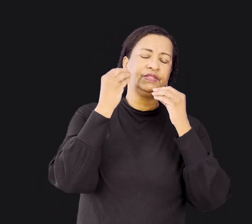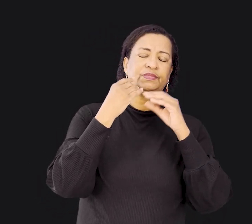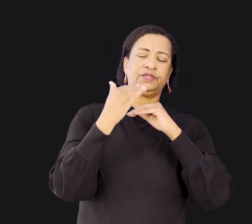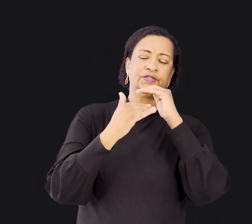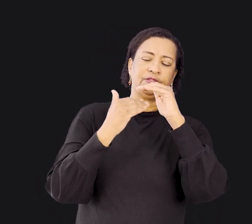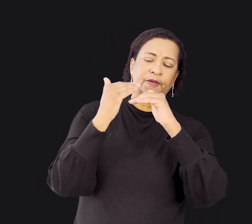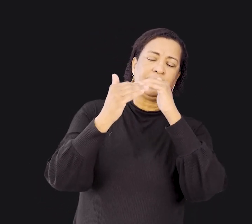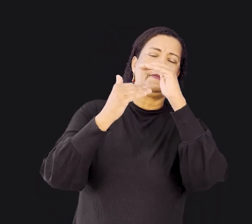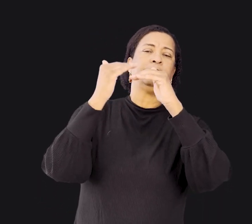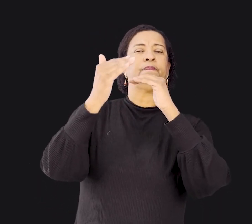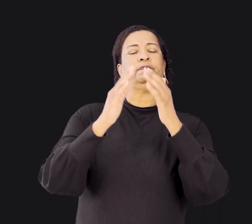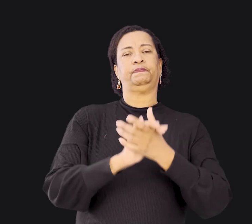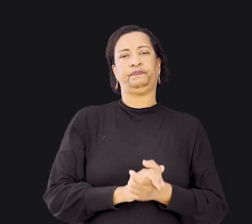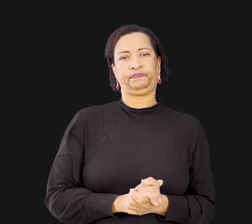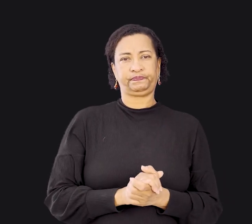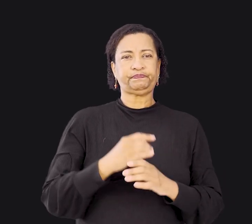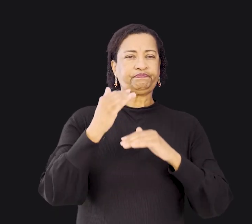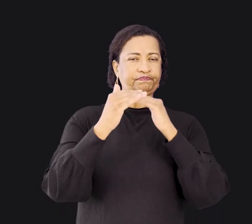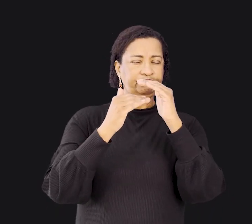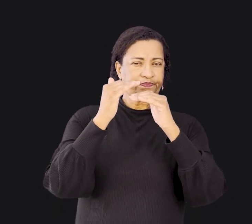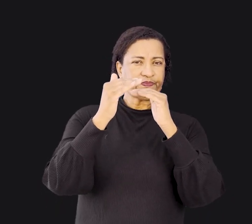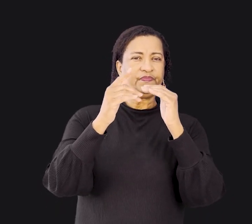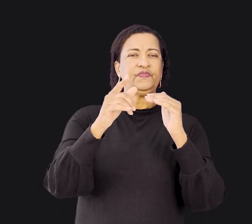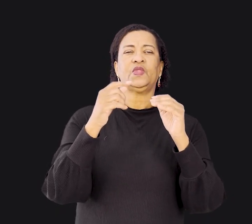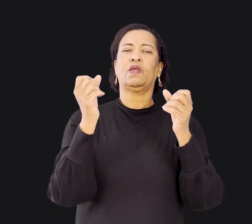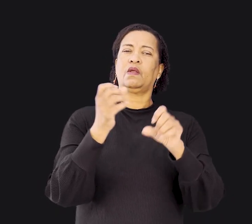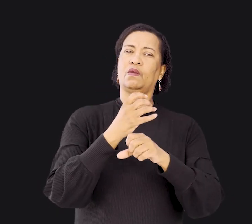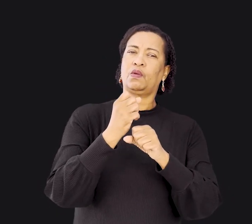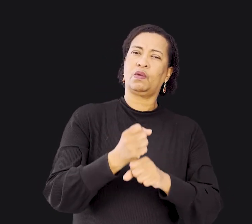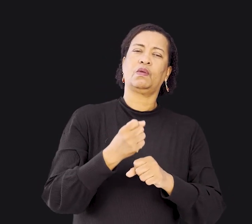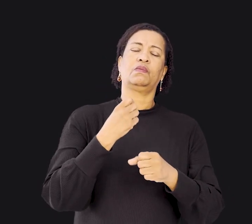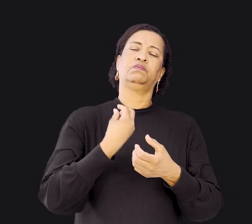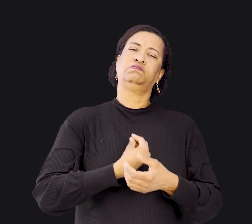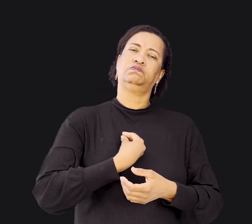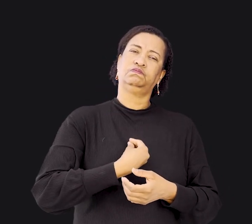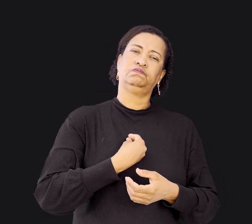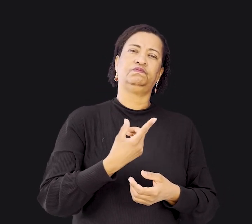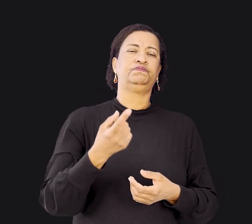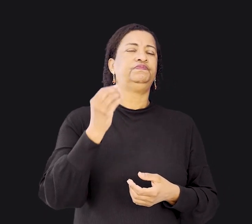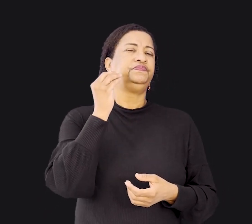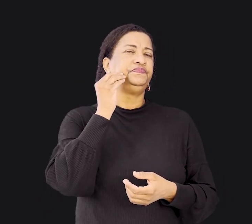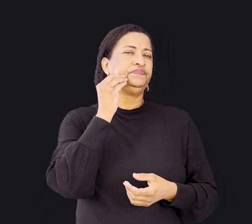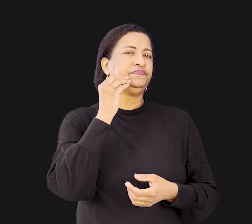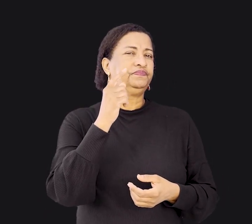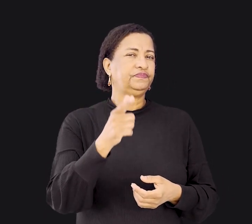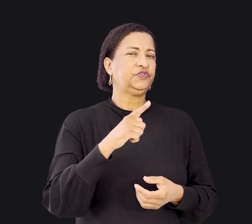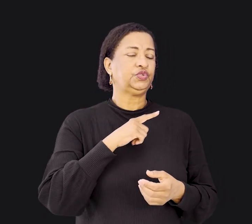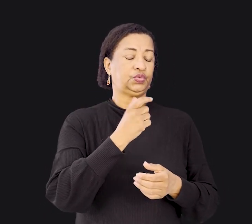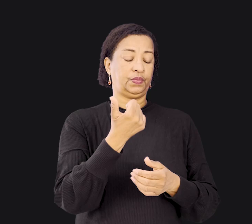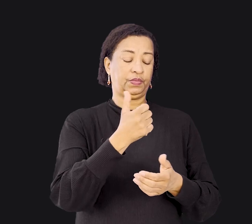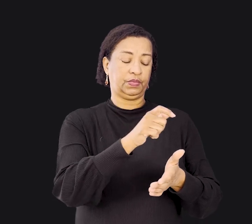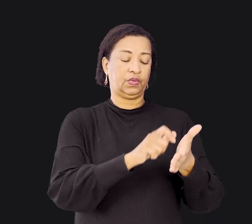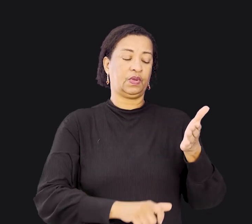regeneração. A regeneração dá o poder para viver superando o pecado. Confira tudo isto lendo o primeiro capítulo da carta de